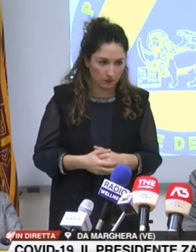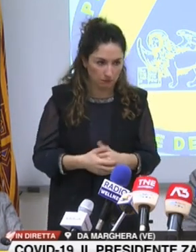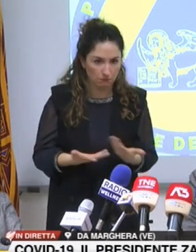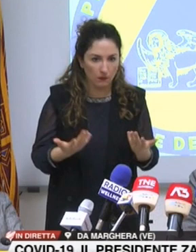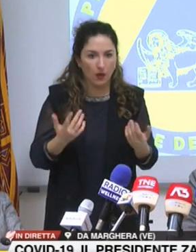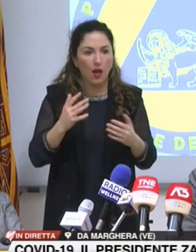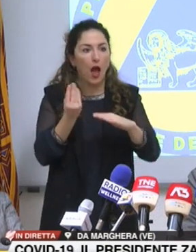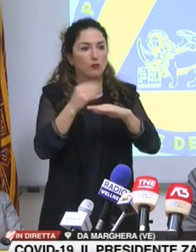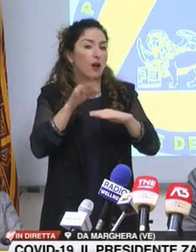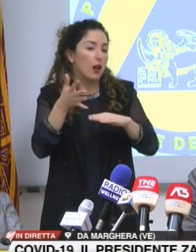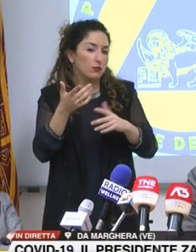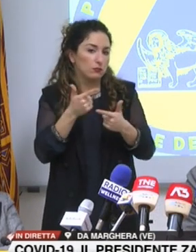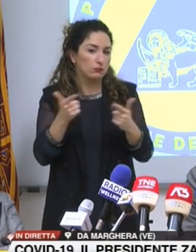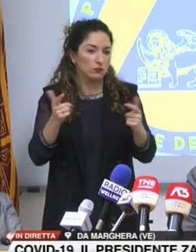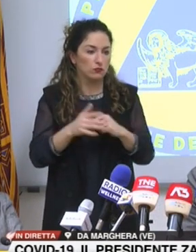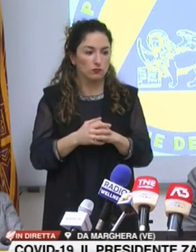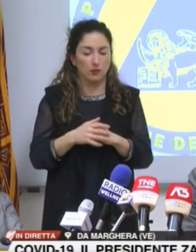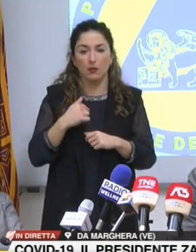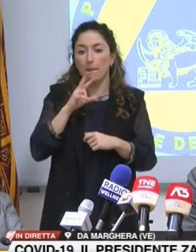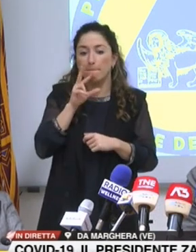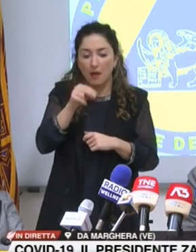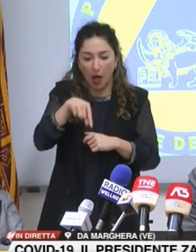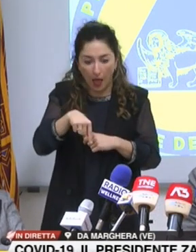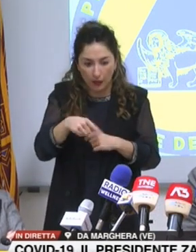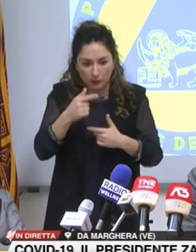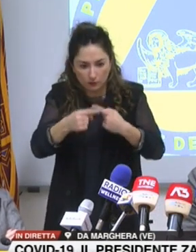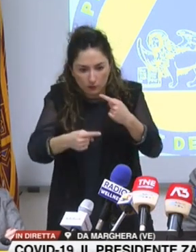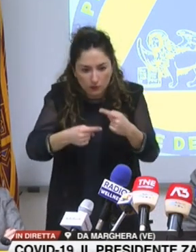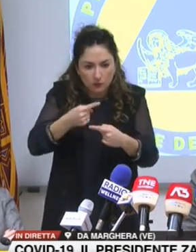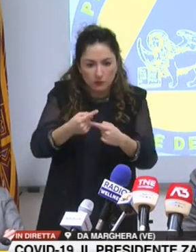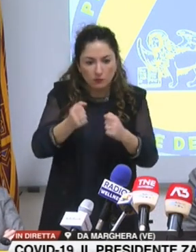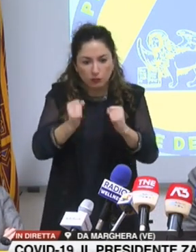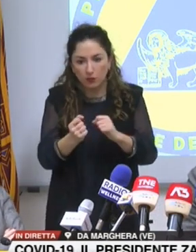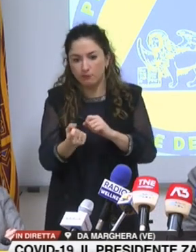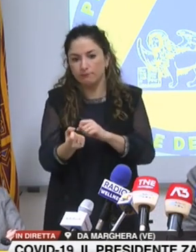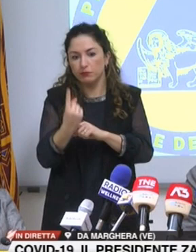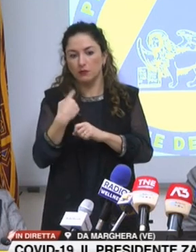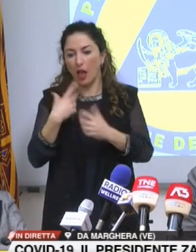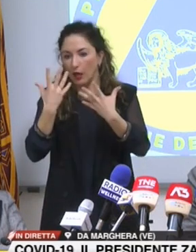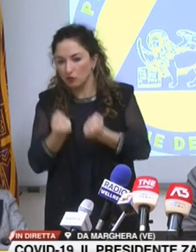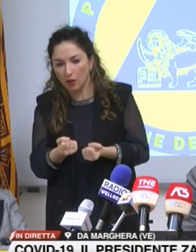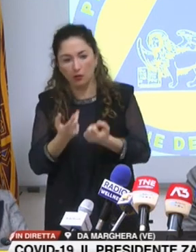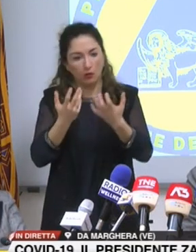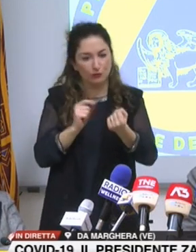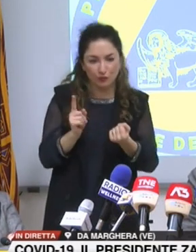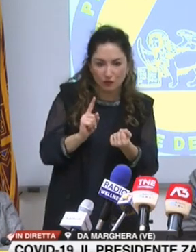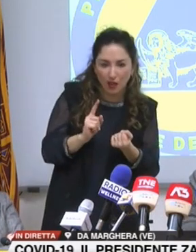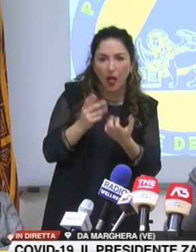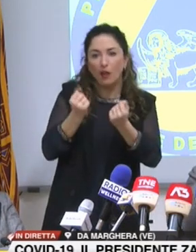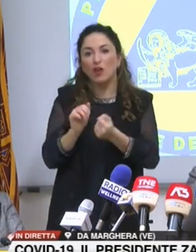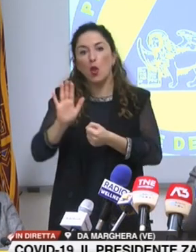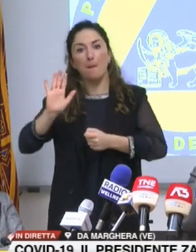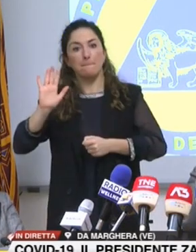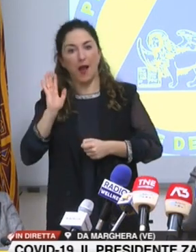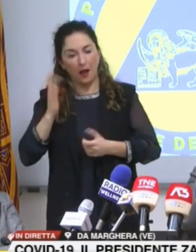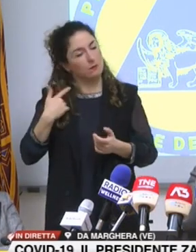Non ho altro da aggiungere, perché sapete, è difficile parlare di una roba che è in corso e probabilmente magari dice, non so, accetto o non accetto, accetto con riserva. Non ho la